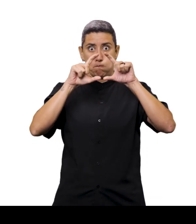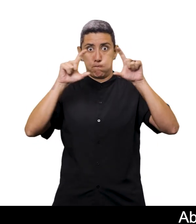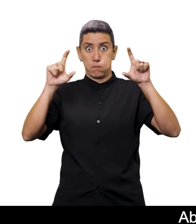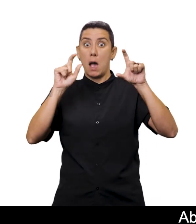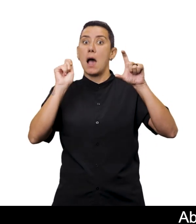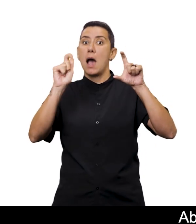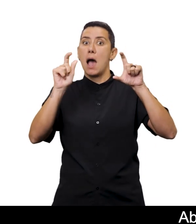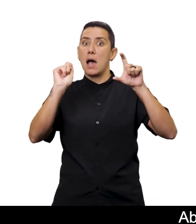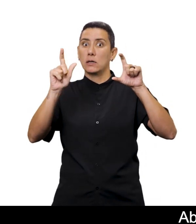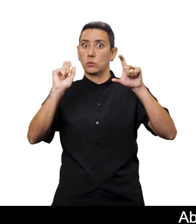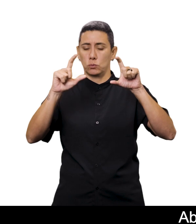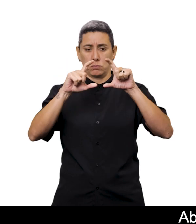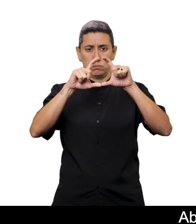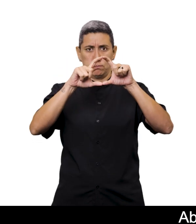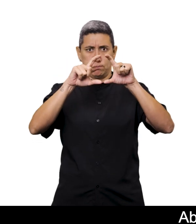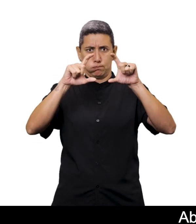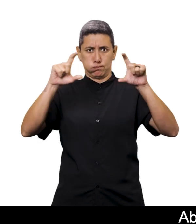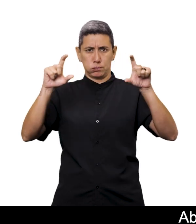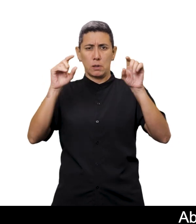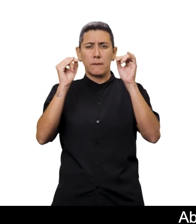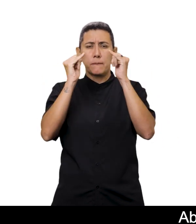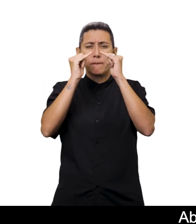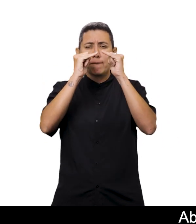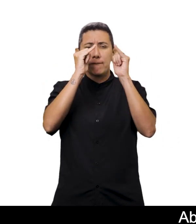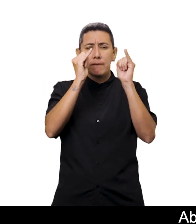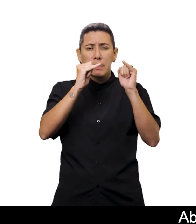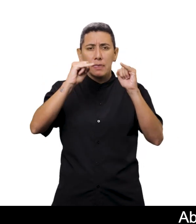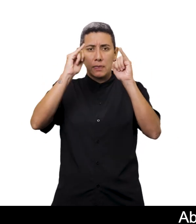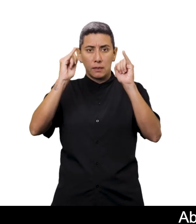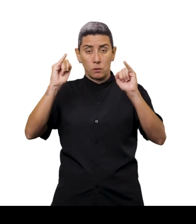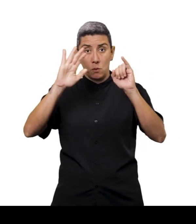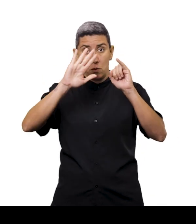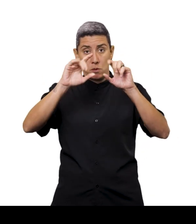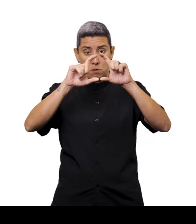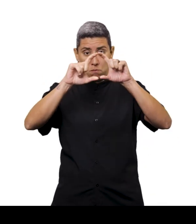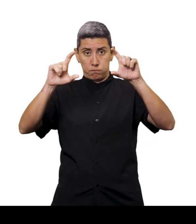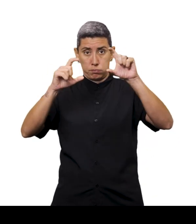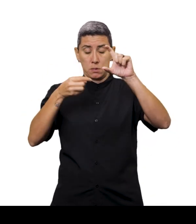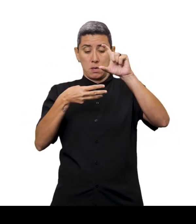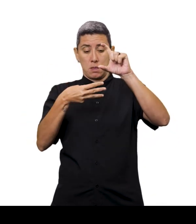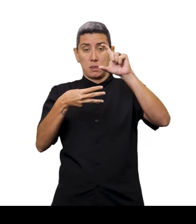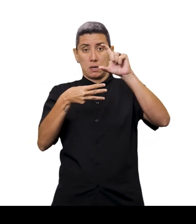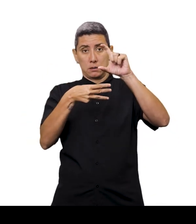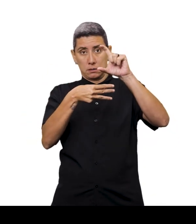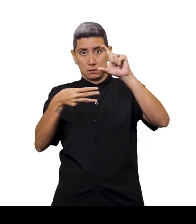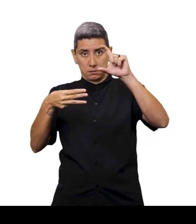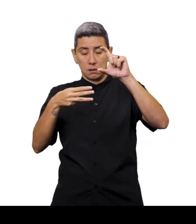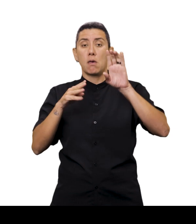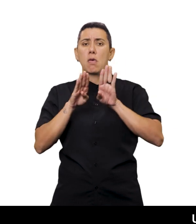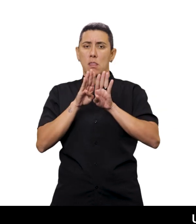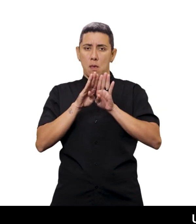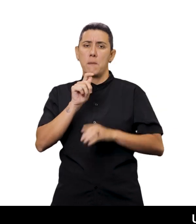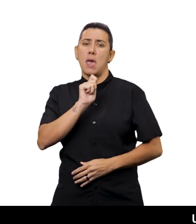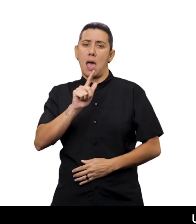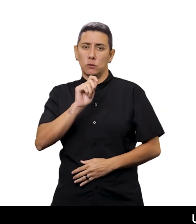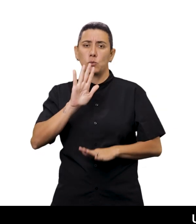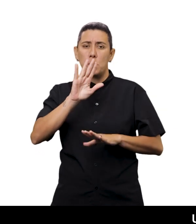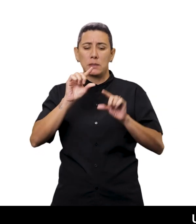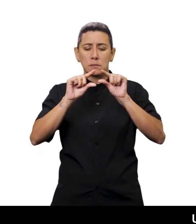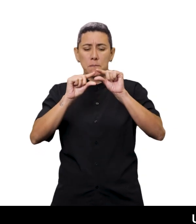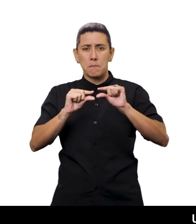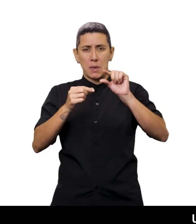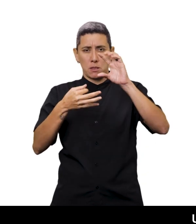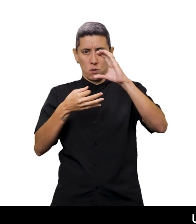finos. Abaixo, em letras menores e também azuis, estão escritas 3 frases, uma embaixo